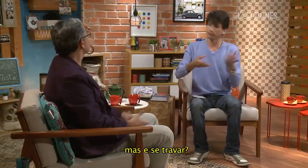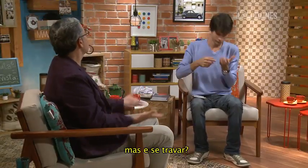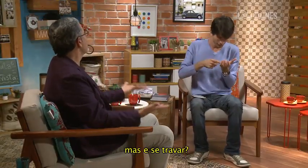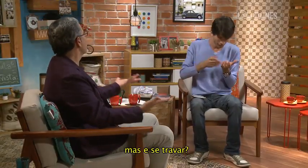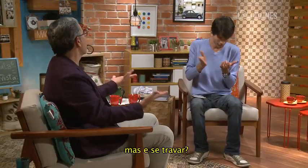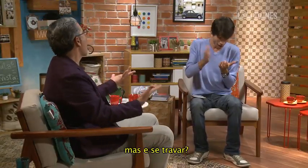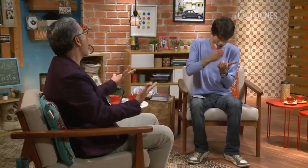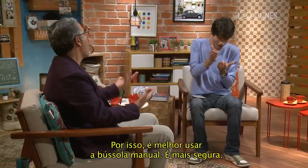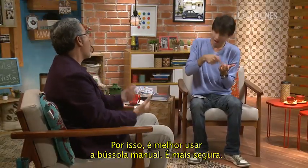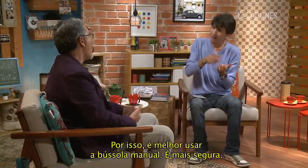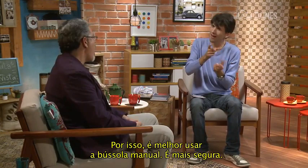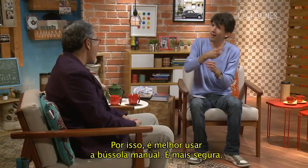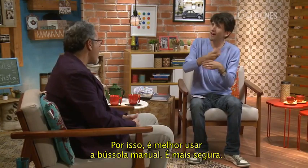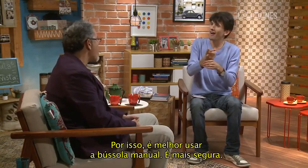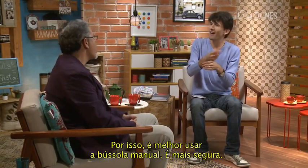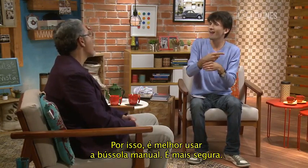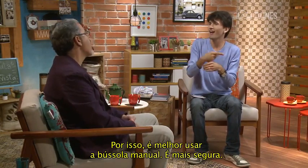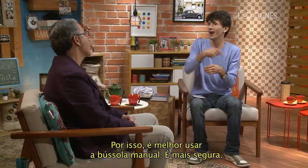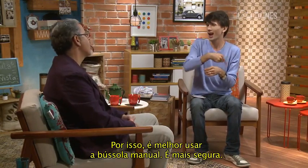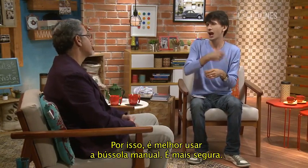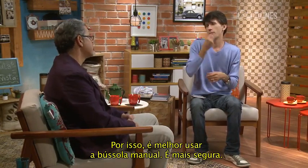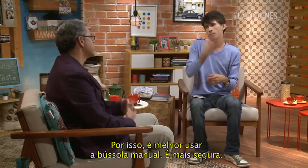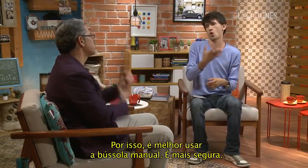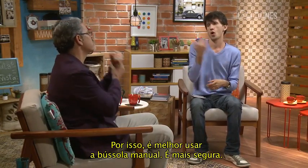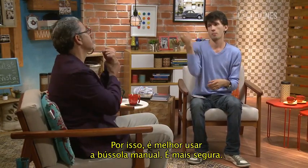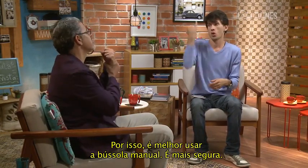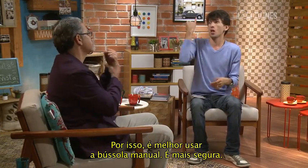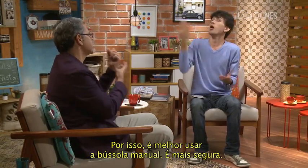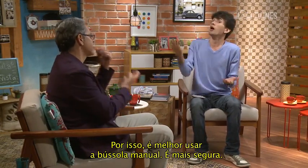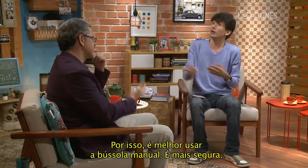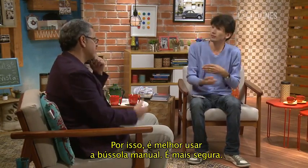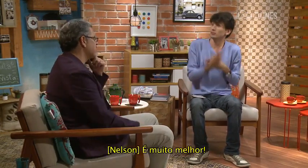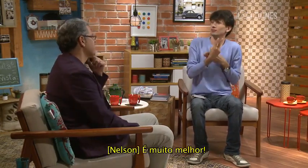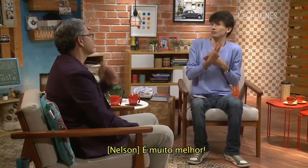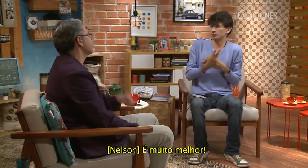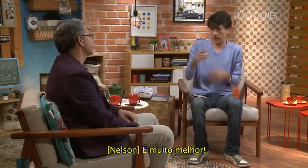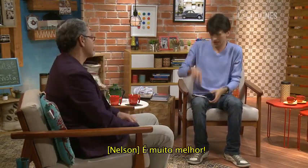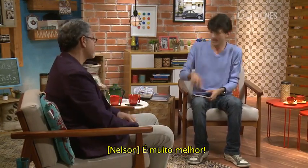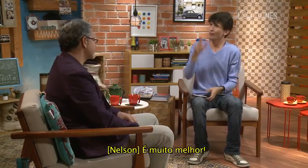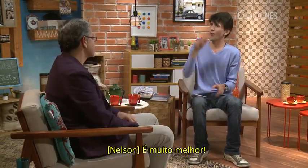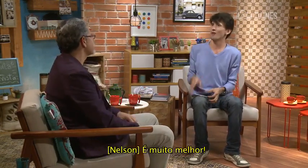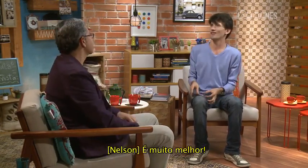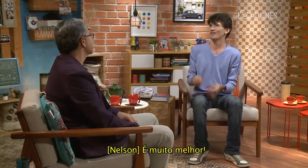por isso é melhor usar a bússola manual é mas é muito melhor